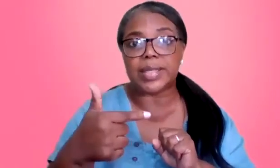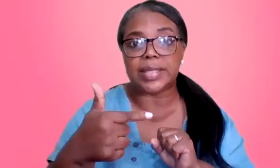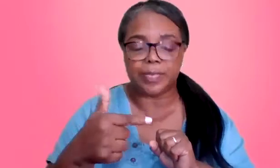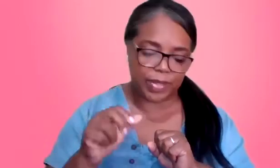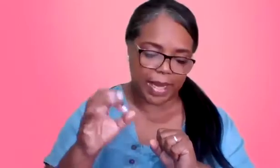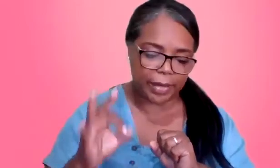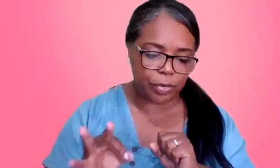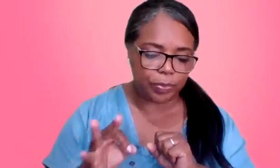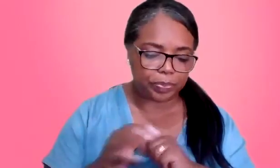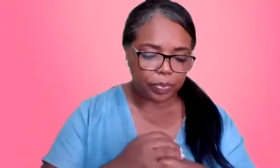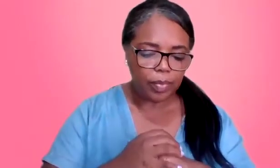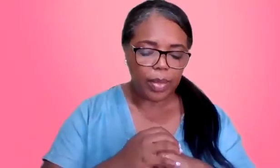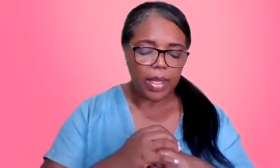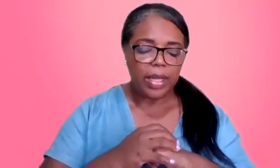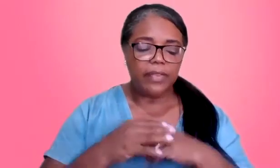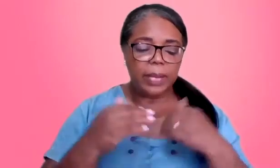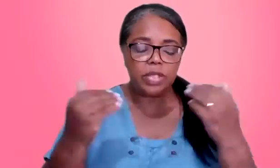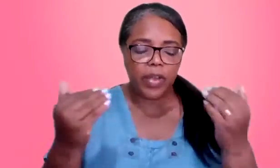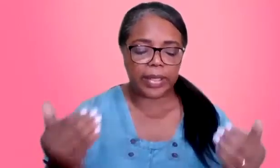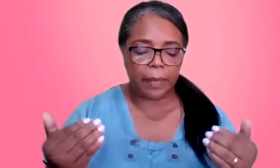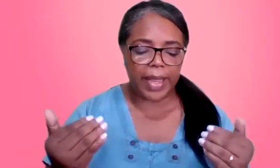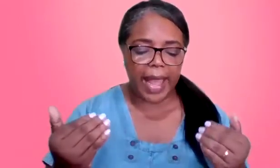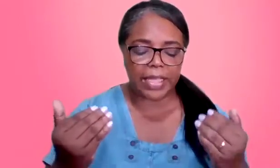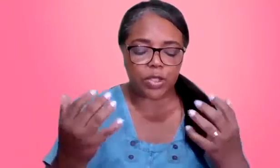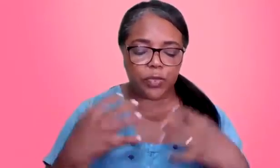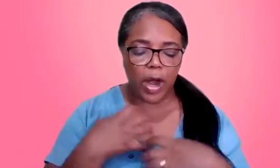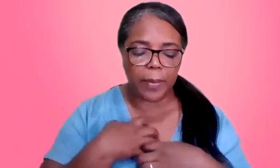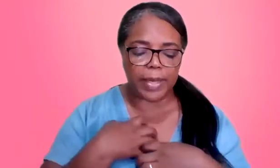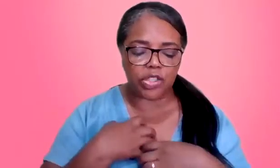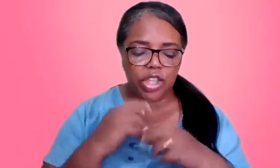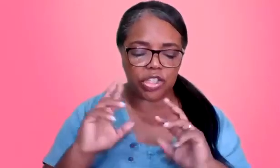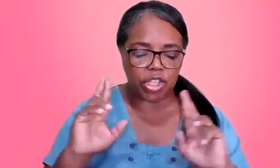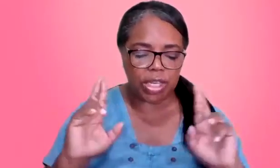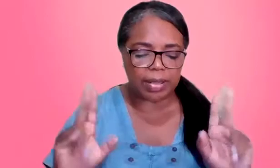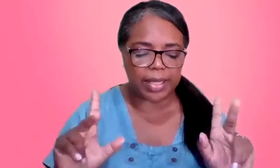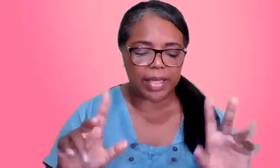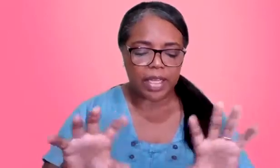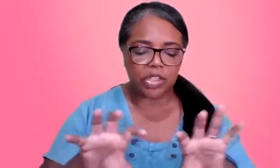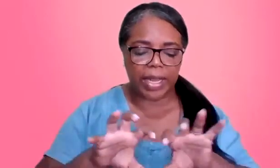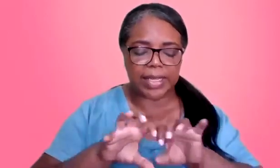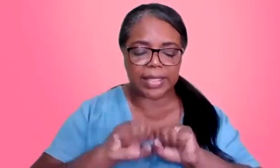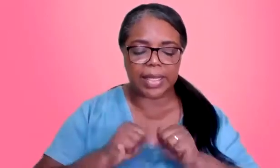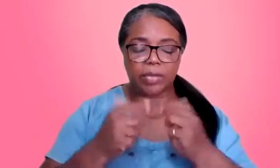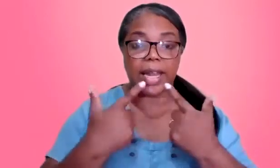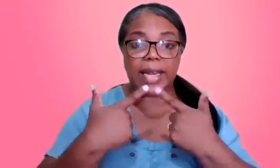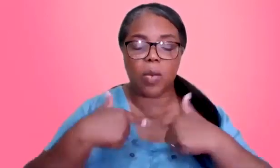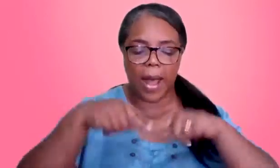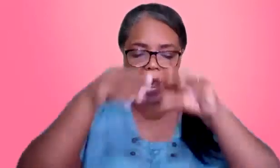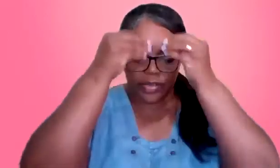L2, certo? Vamos ver também as formas distintas de aquisição da